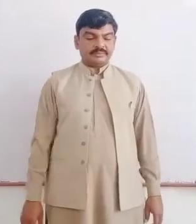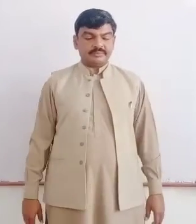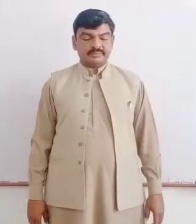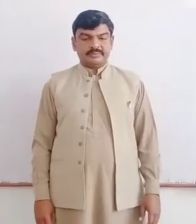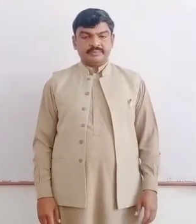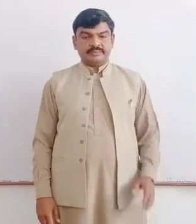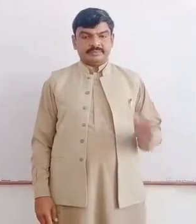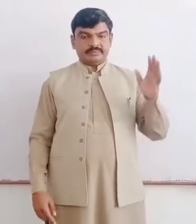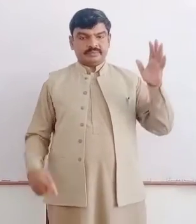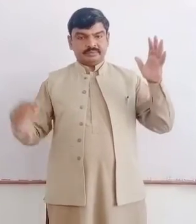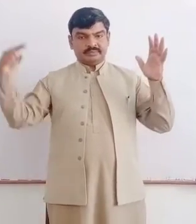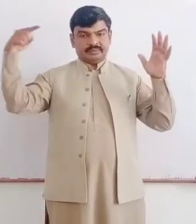शुआ,